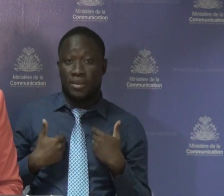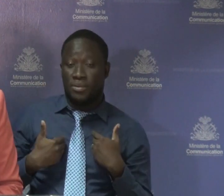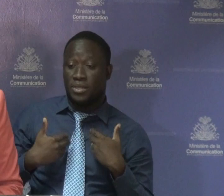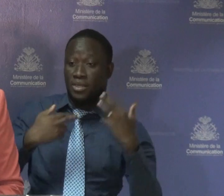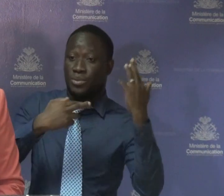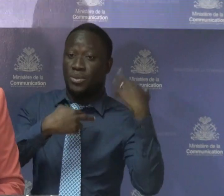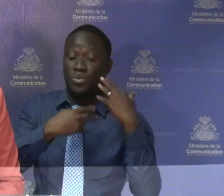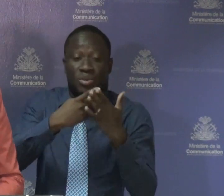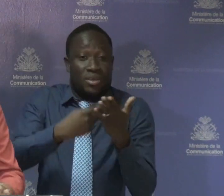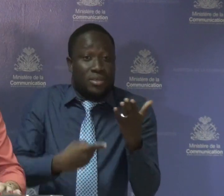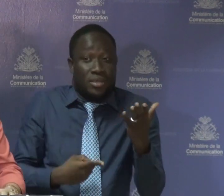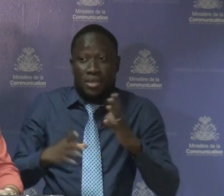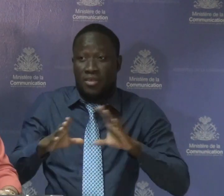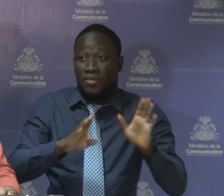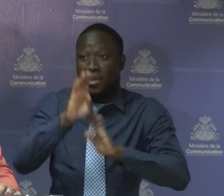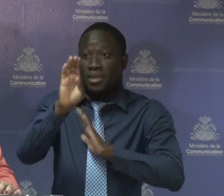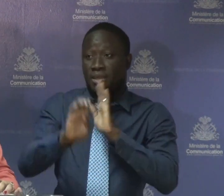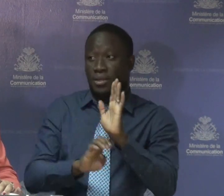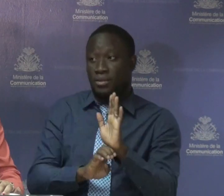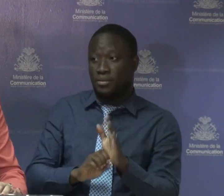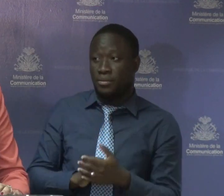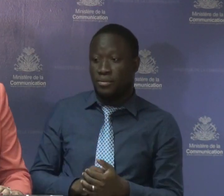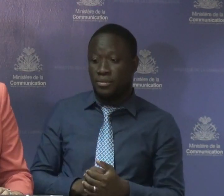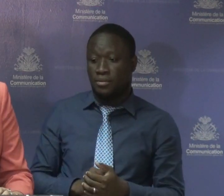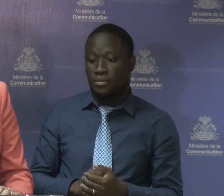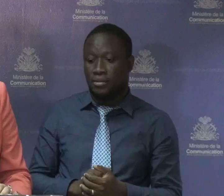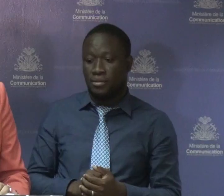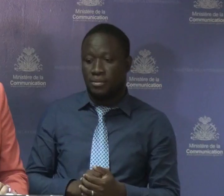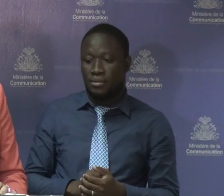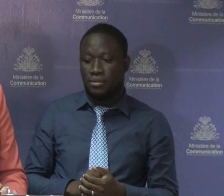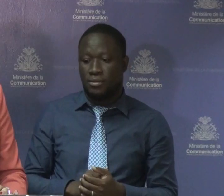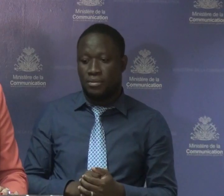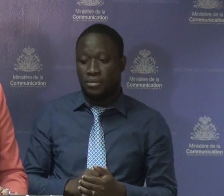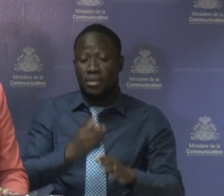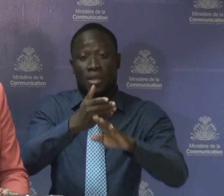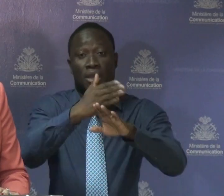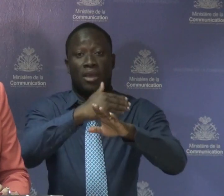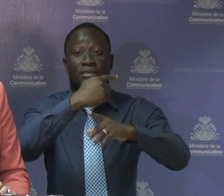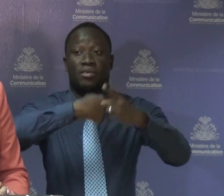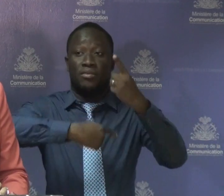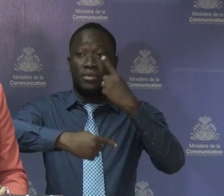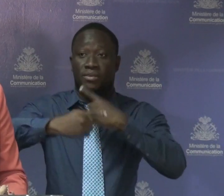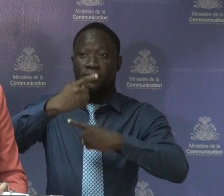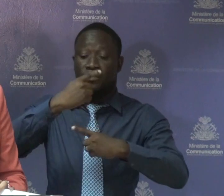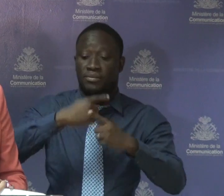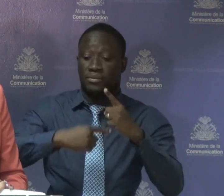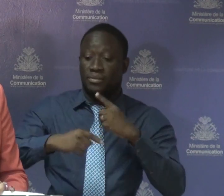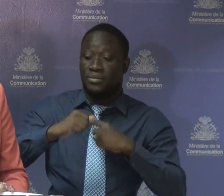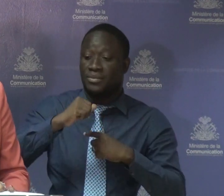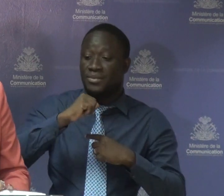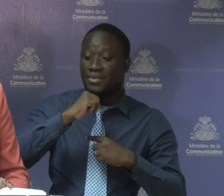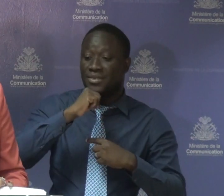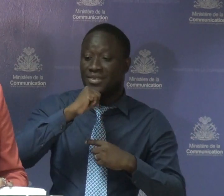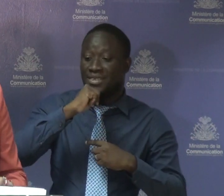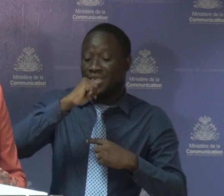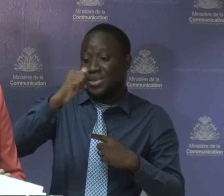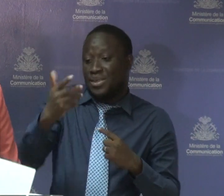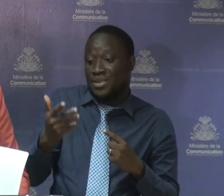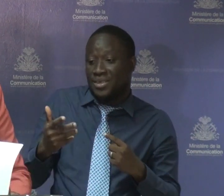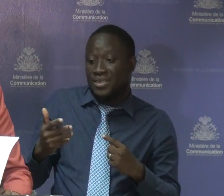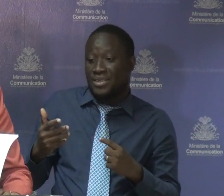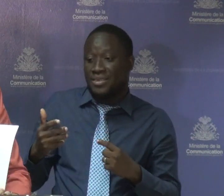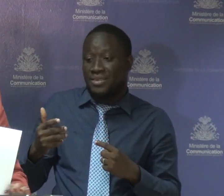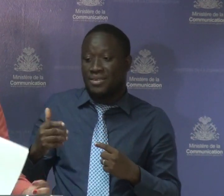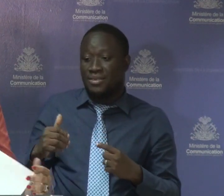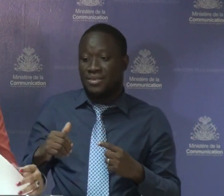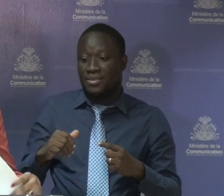ça. Et avant que je vienne là, et malheureusement, moi, pas un slameur, mais cependant, m'a